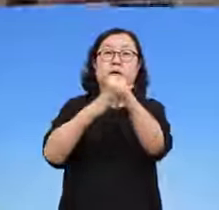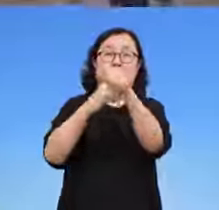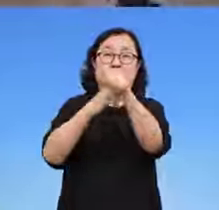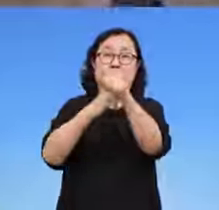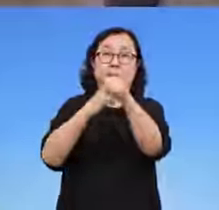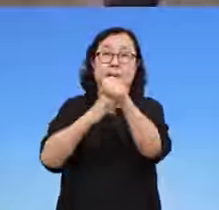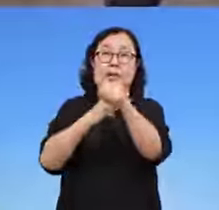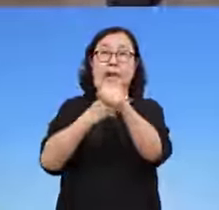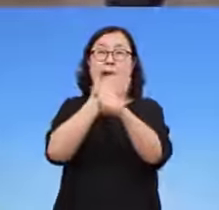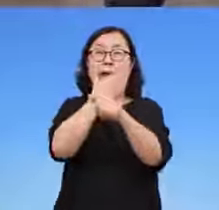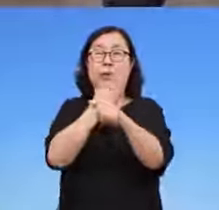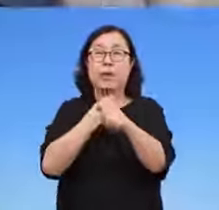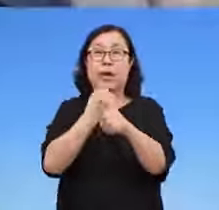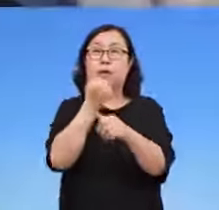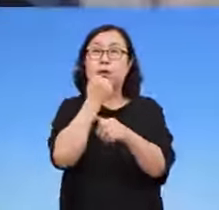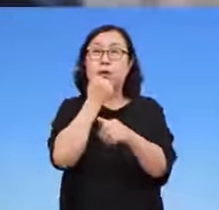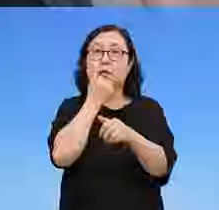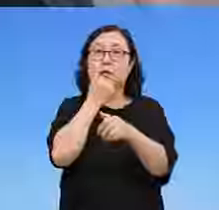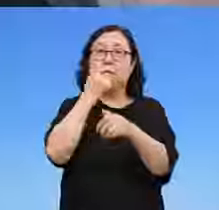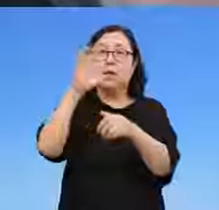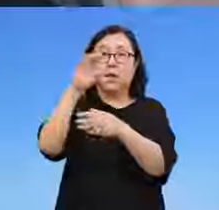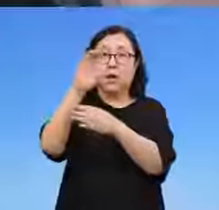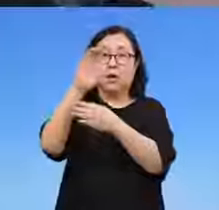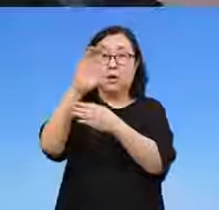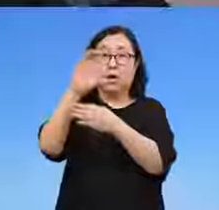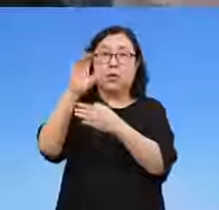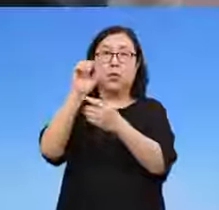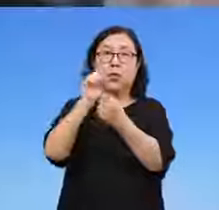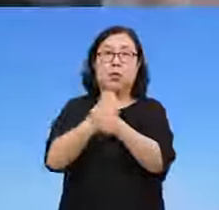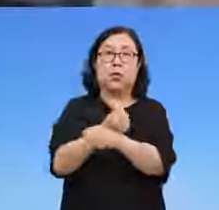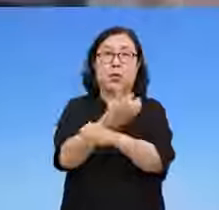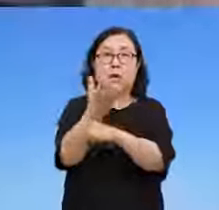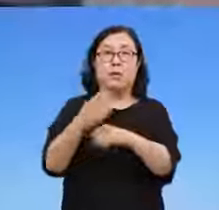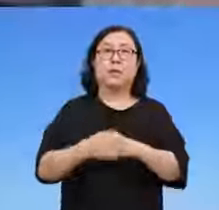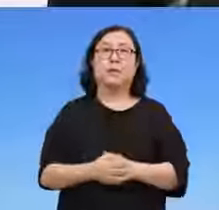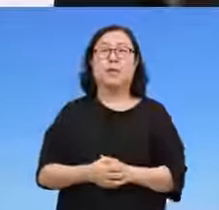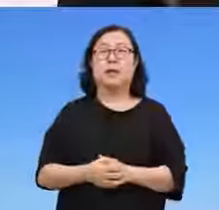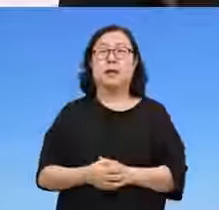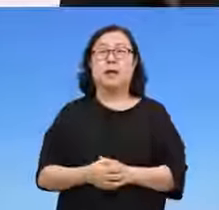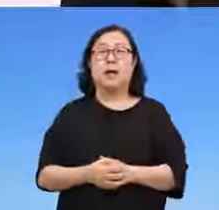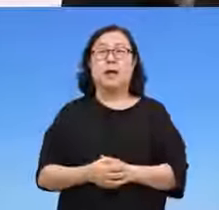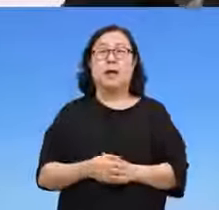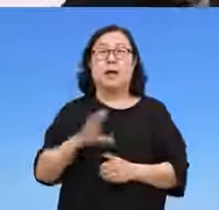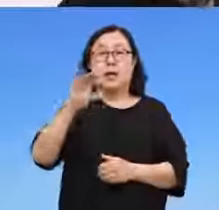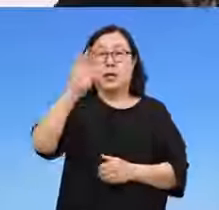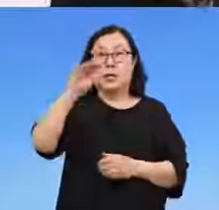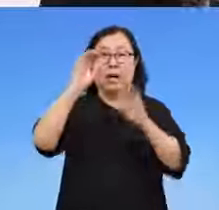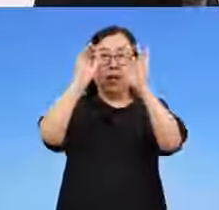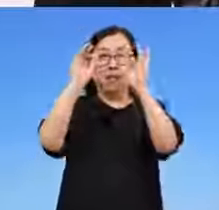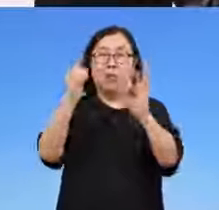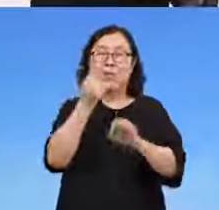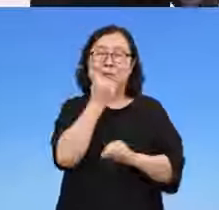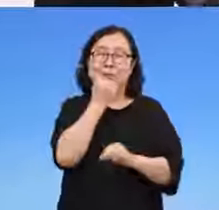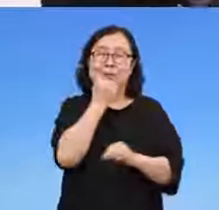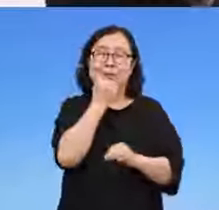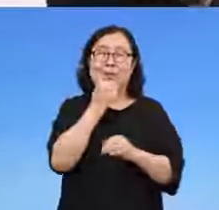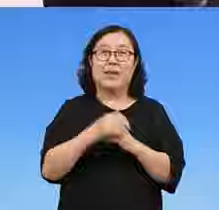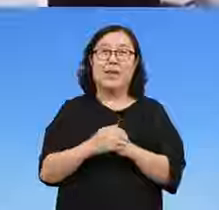영상으로 전해졌습니다. 영상을 보던 정식 씨의 얼굴에도 드디어 미소가 번집니다.